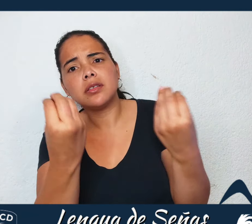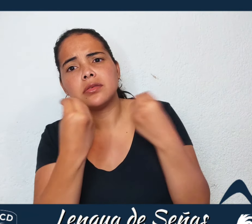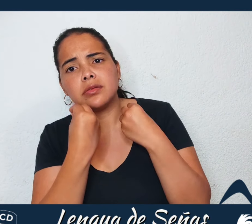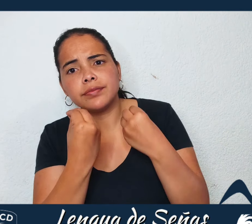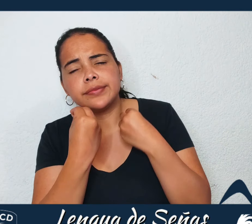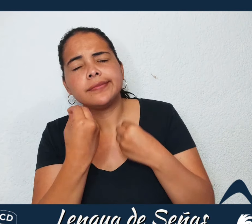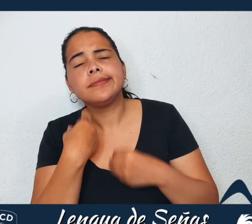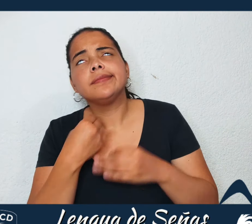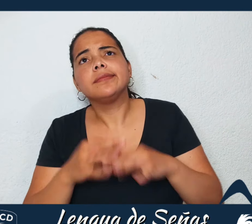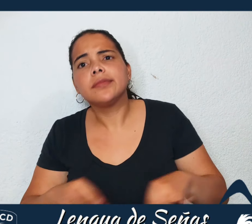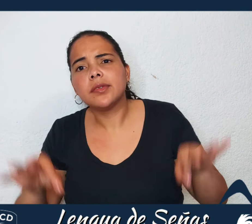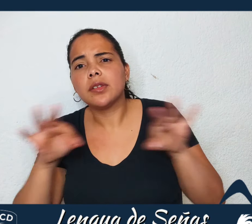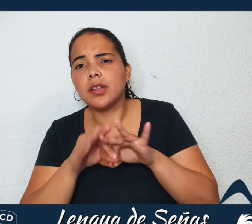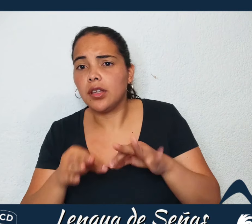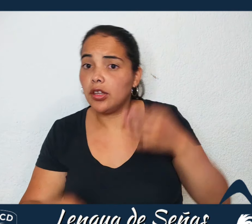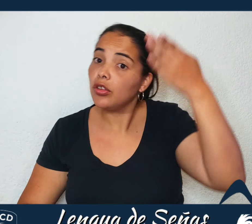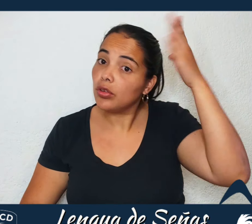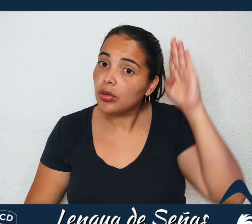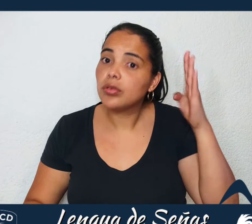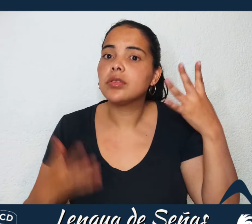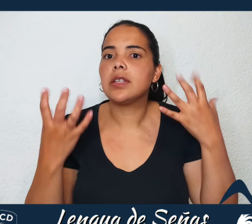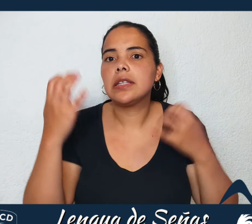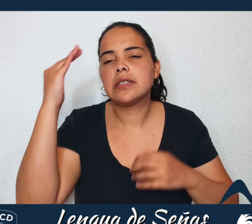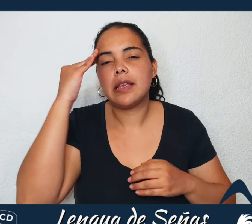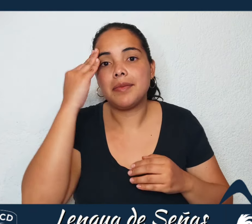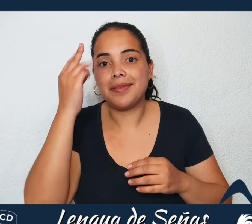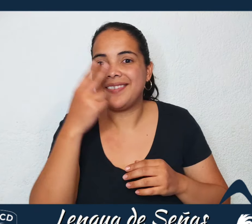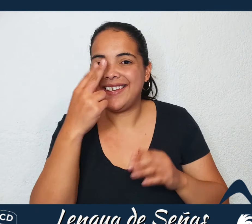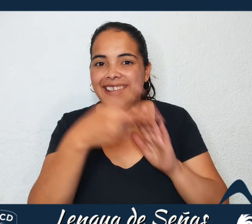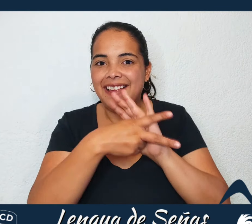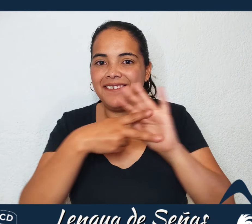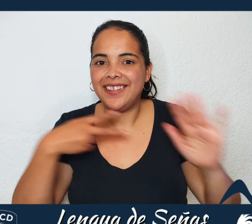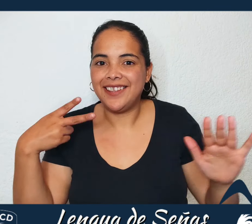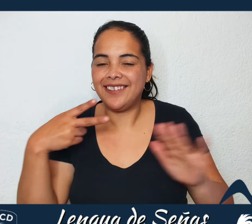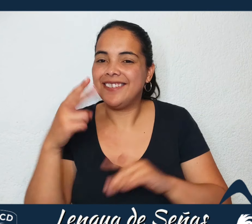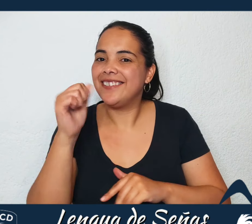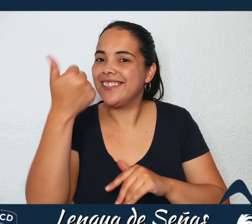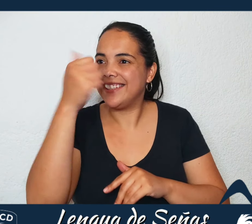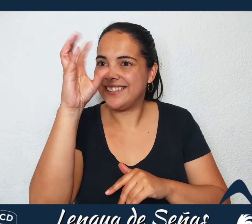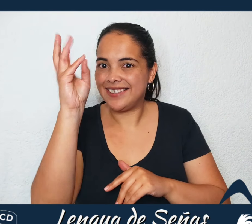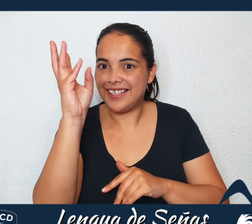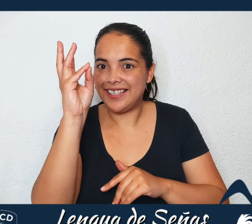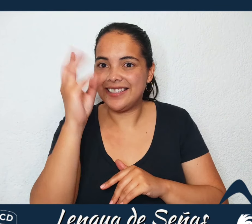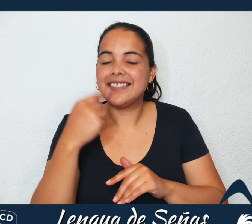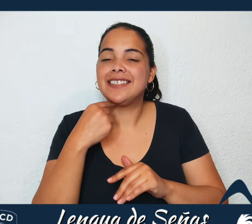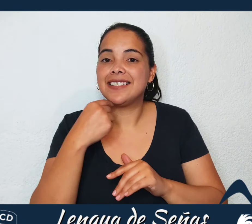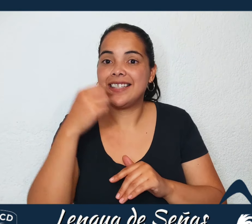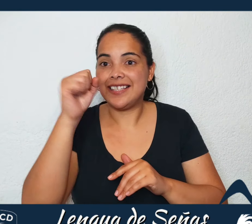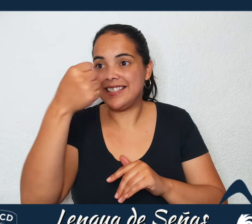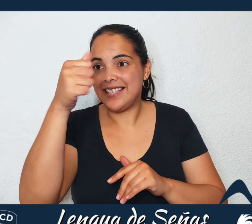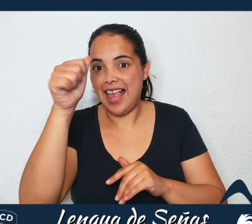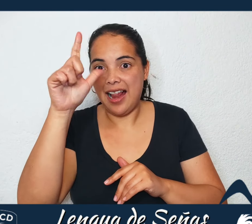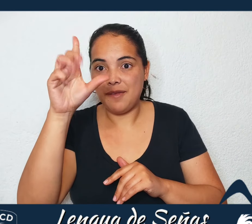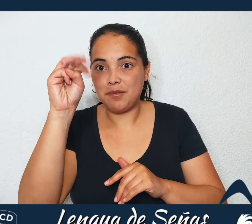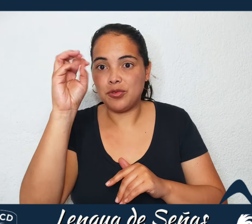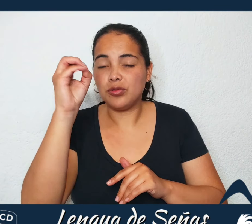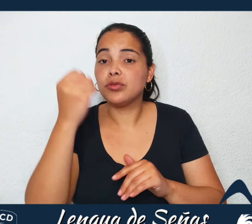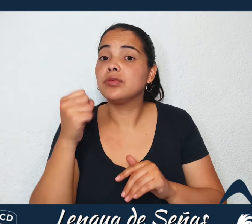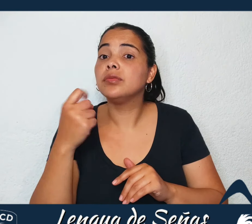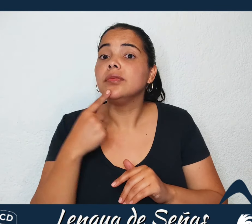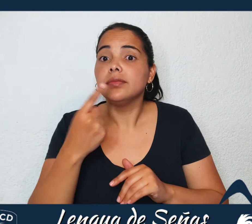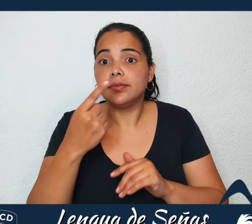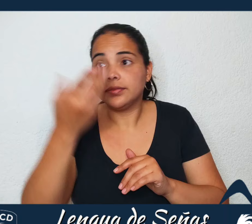por Dios. Y eso lo vemos nosotros, por ejemplo, en el capítulo 16 de Salmos, en donde habla sobre